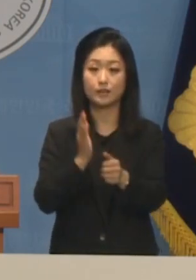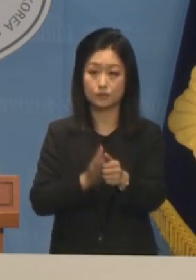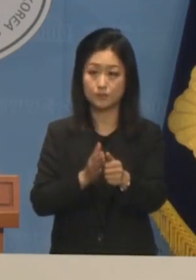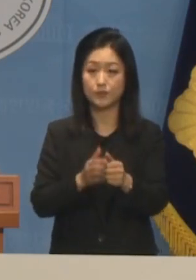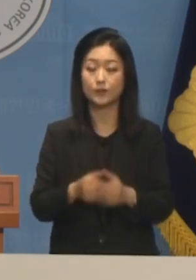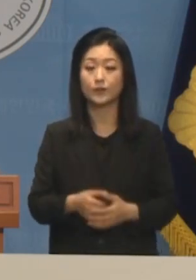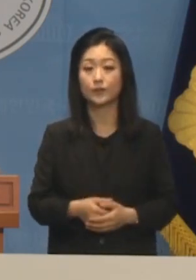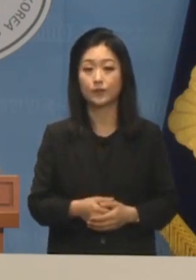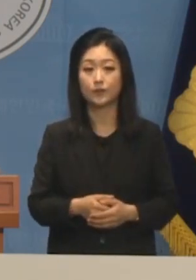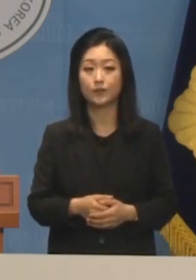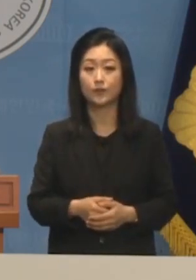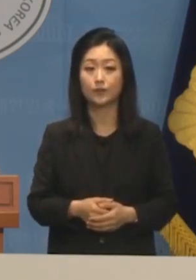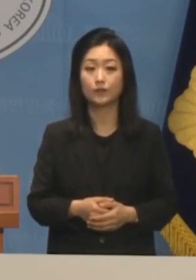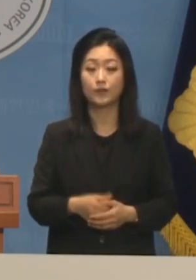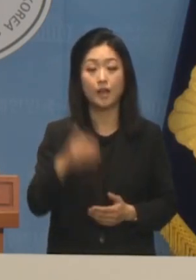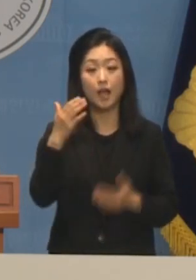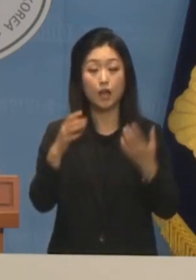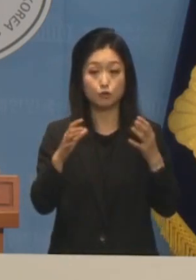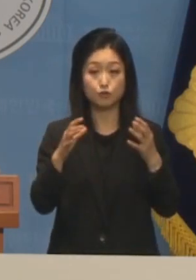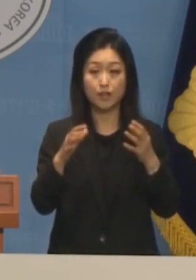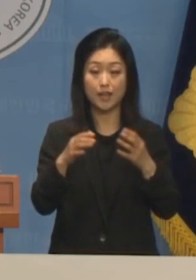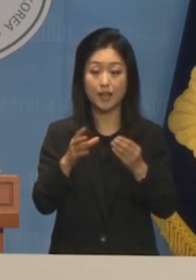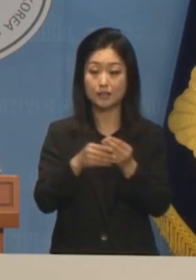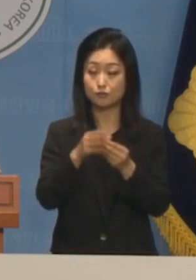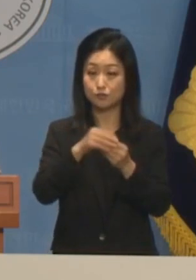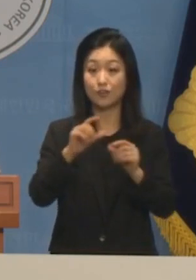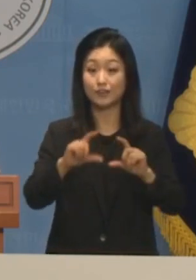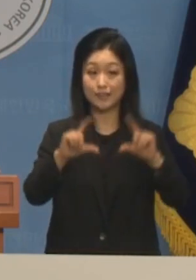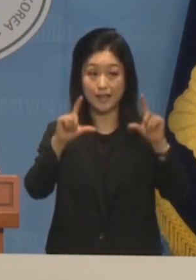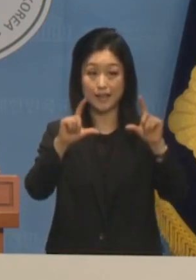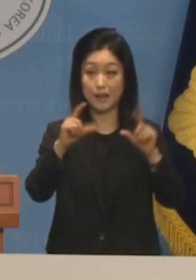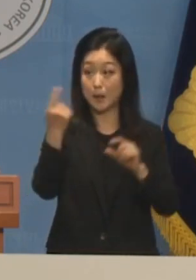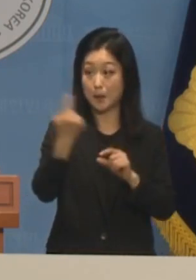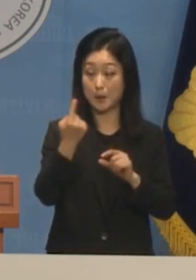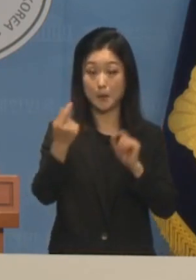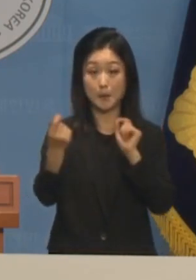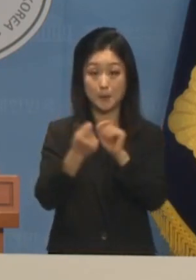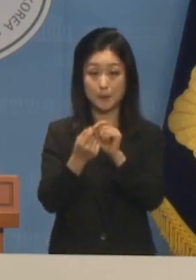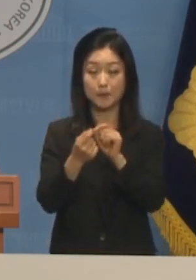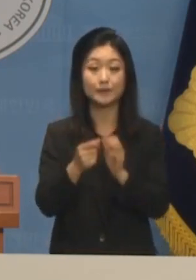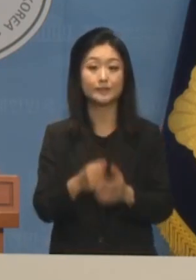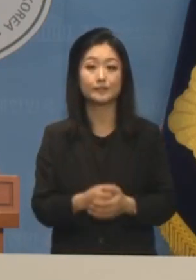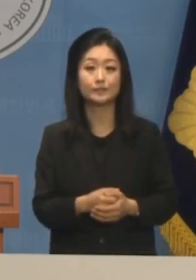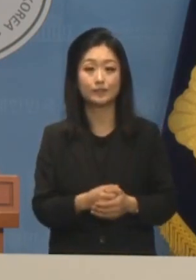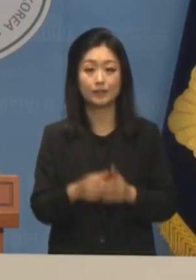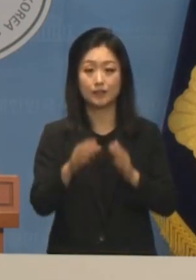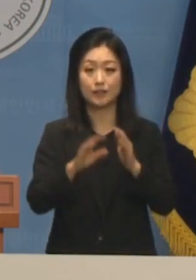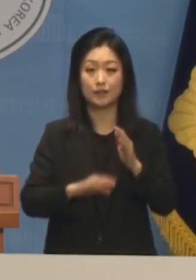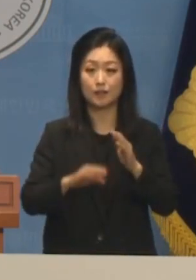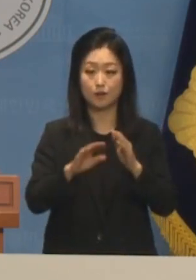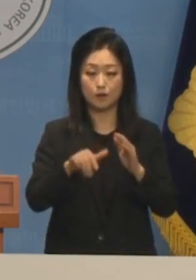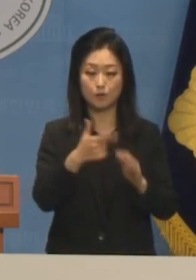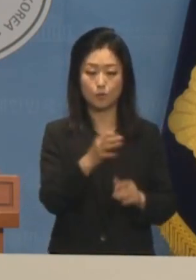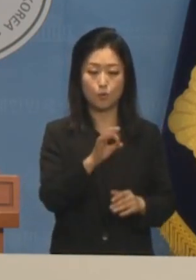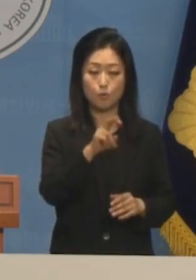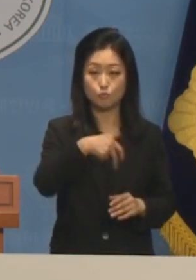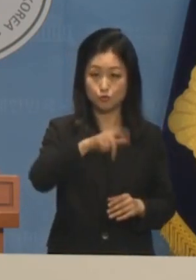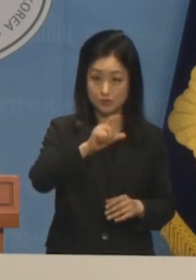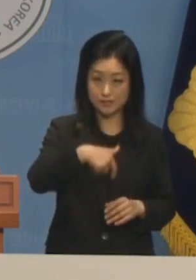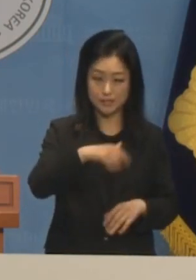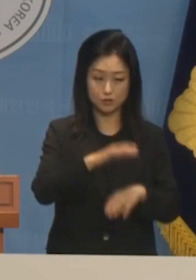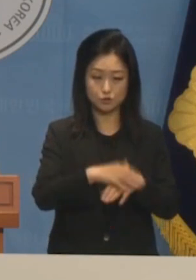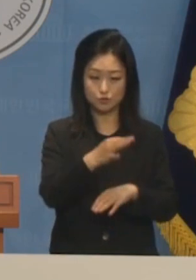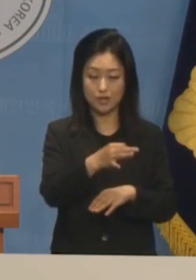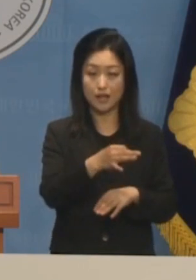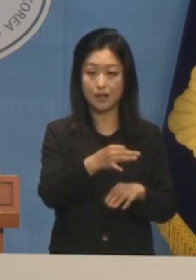합니다. 우리나라의 가장 큰 명절이 추석이 얼마 남지 않았습니다. 공무직에게는 명절